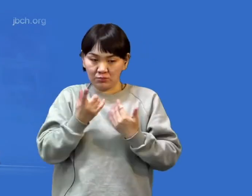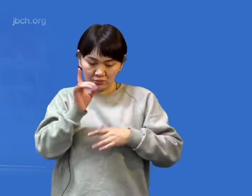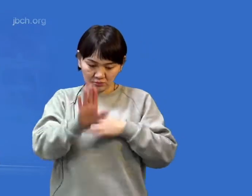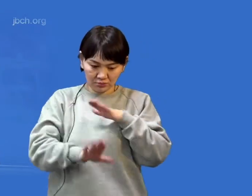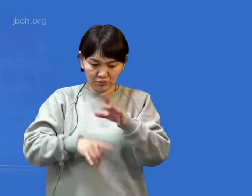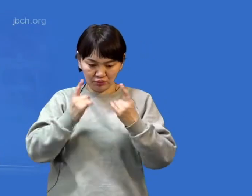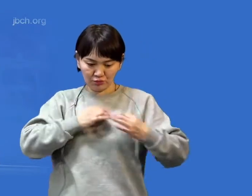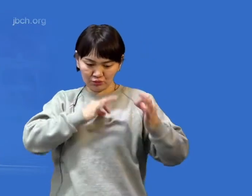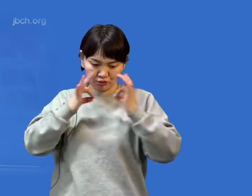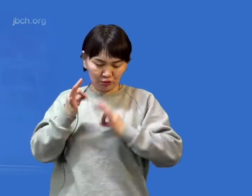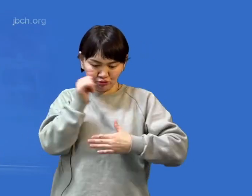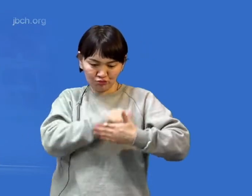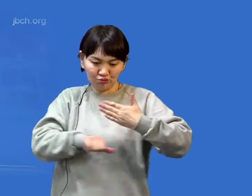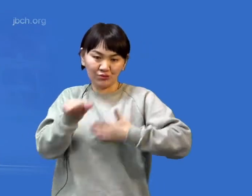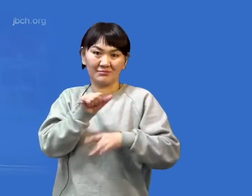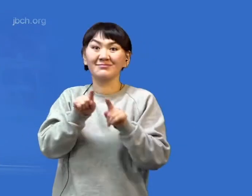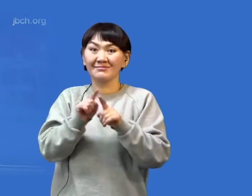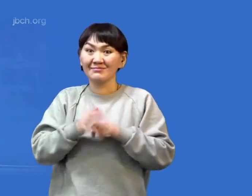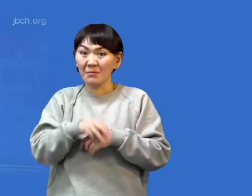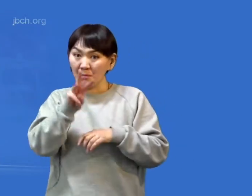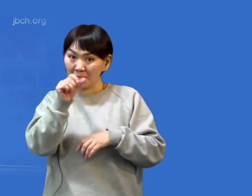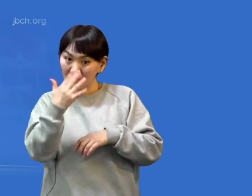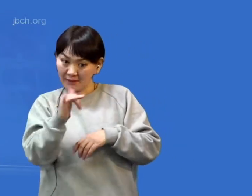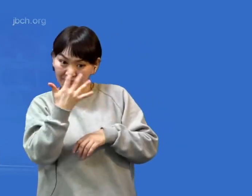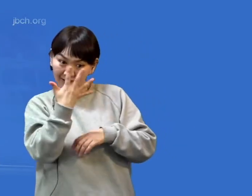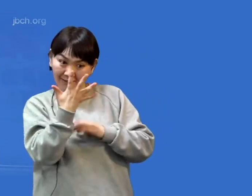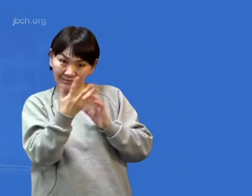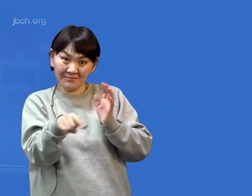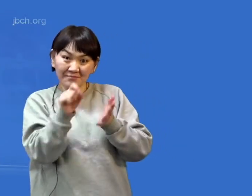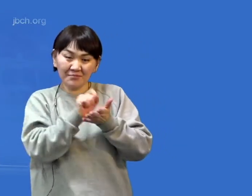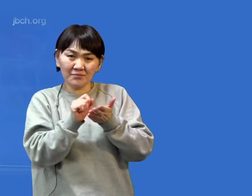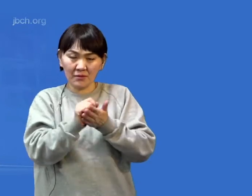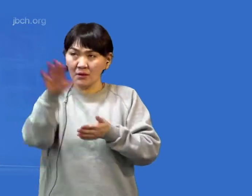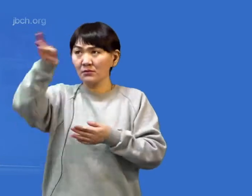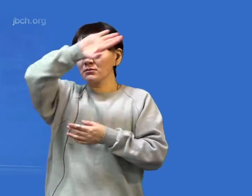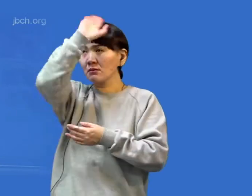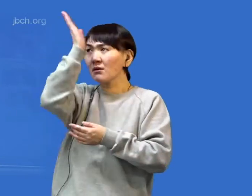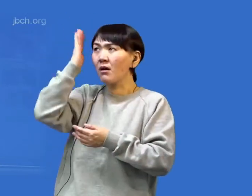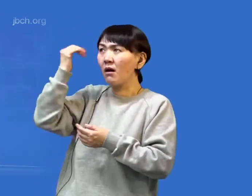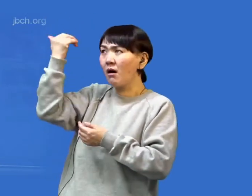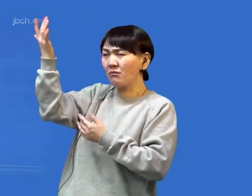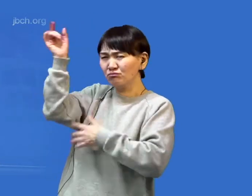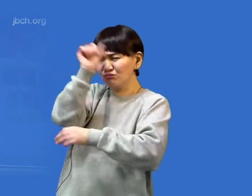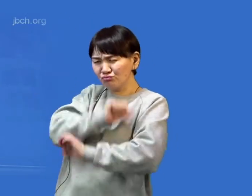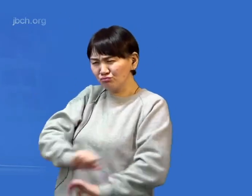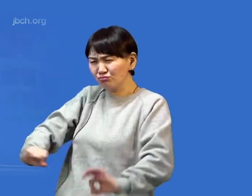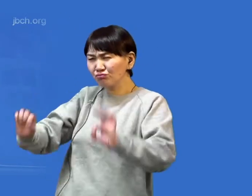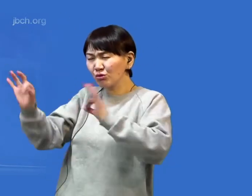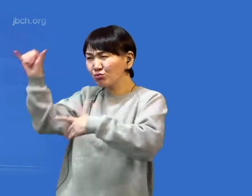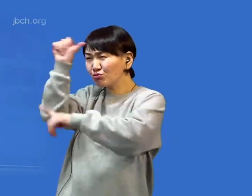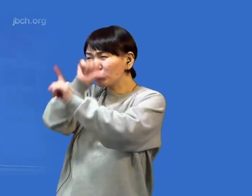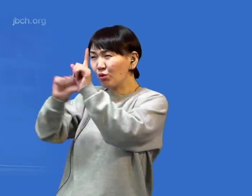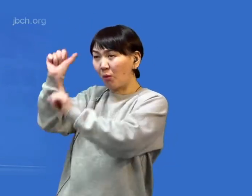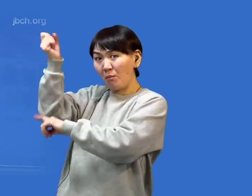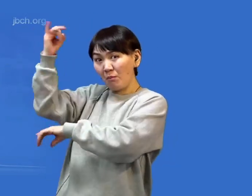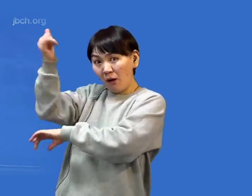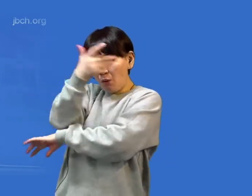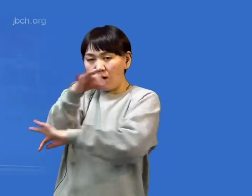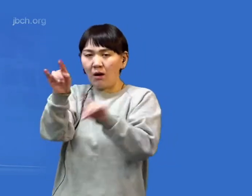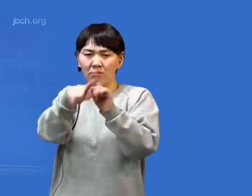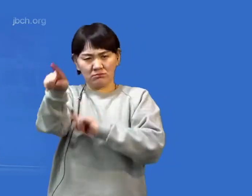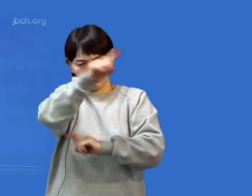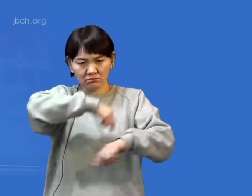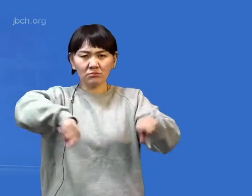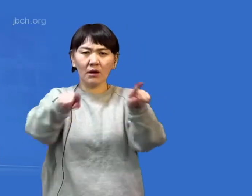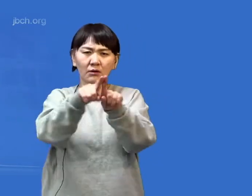дээрээс харуул Тэнгэрлэг эцэг чинь төгс байдаг шиг та нар мөн төгс бай. Төгс бай, дүүрэн бай гэдэг нь